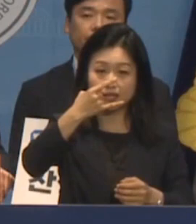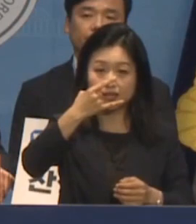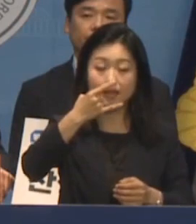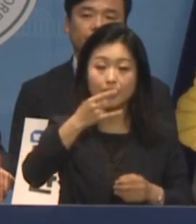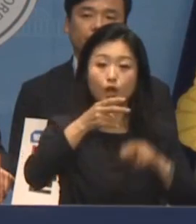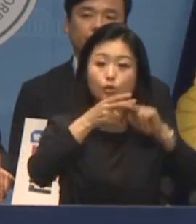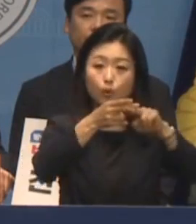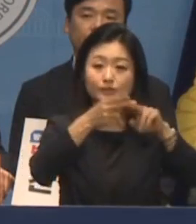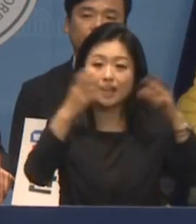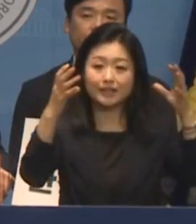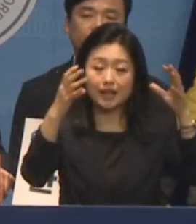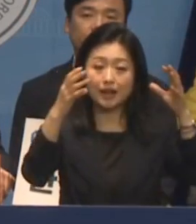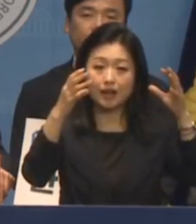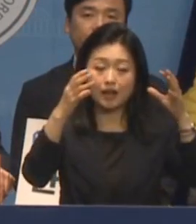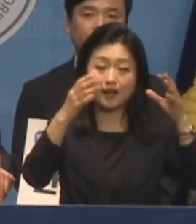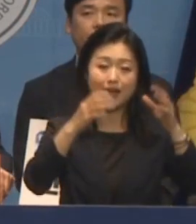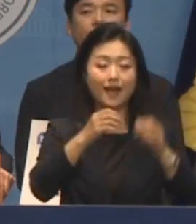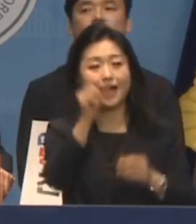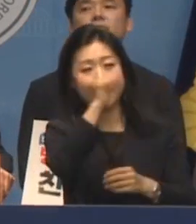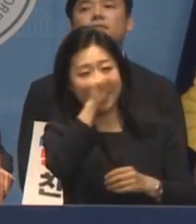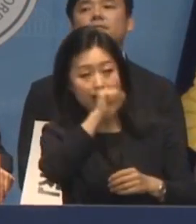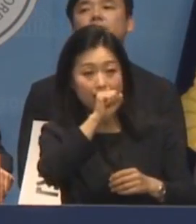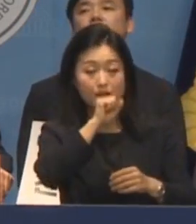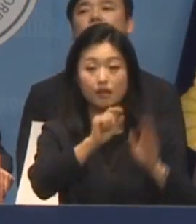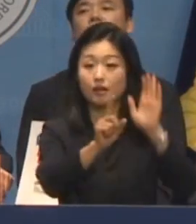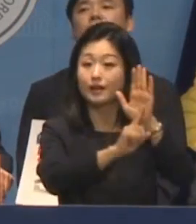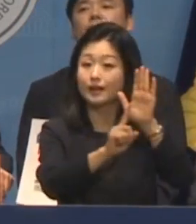리포트가 메인 뉴스에 도배를 하고